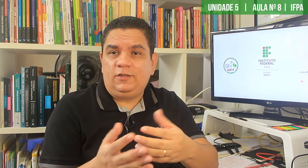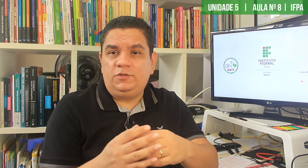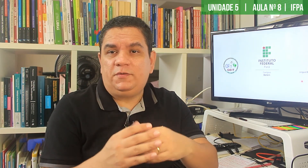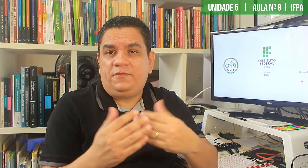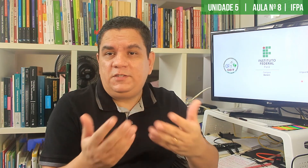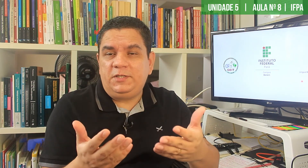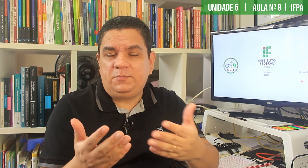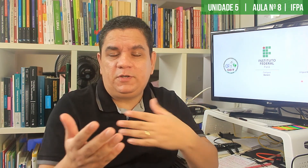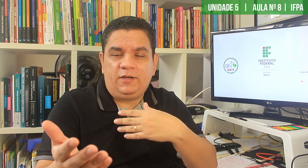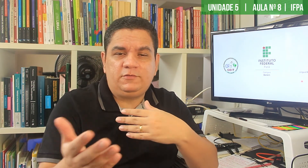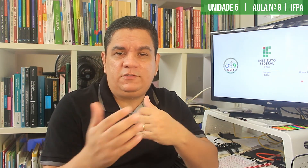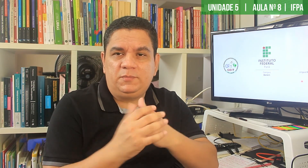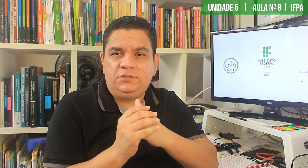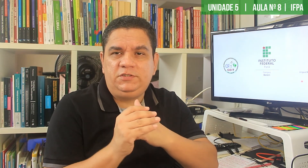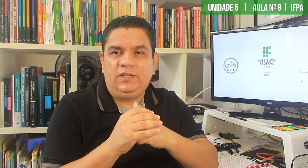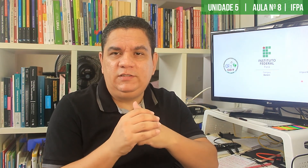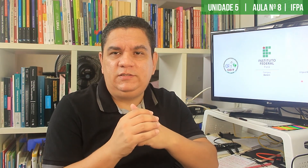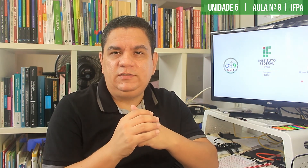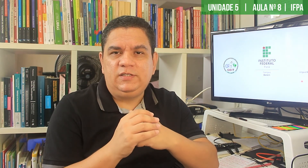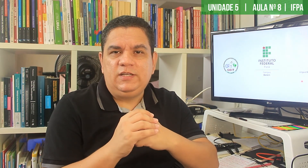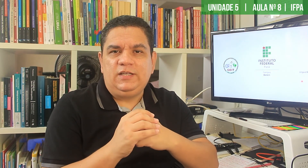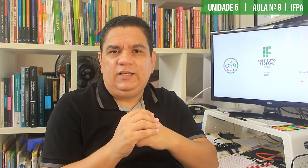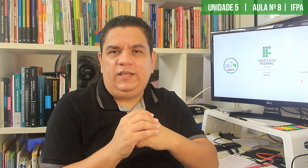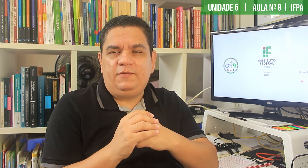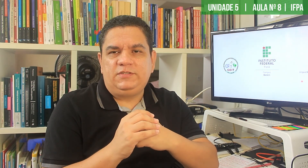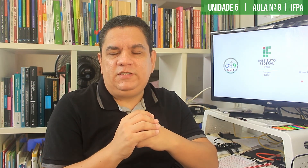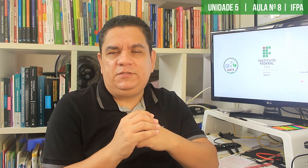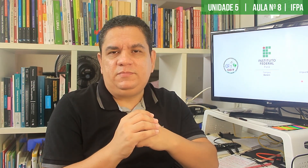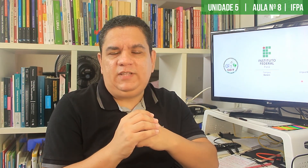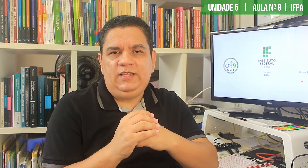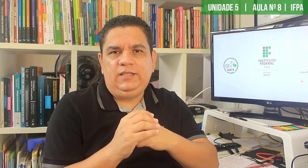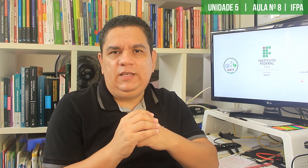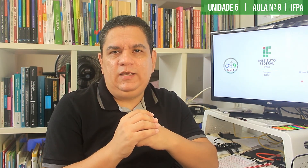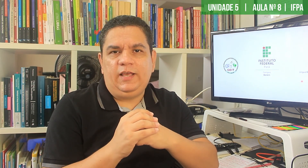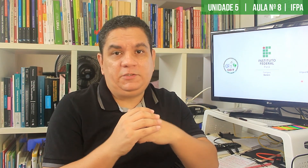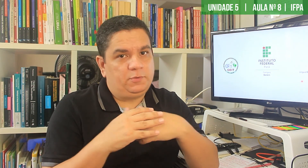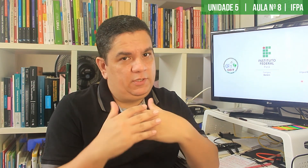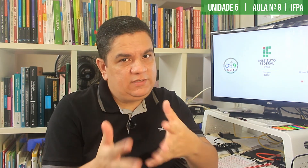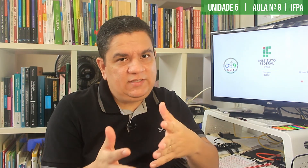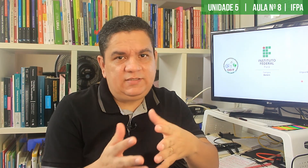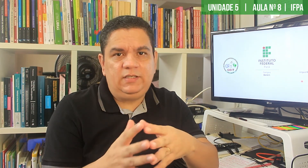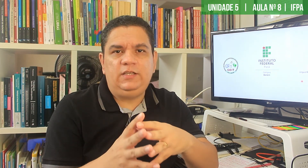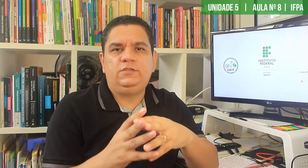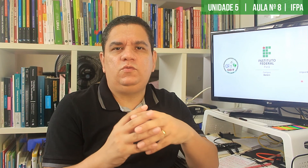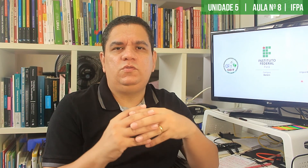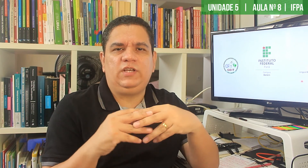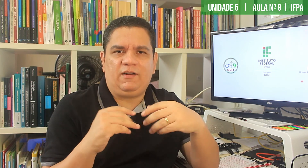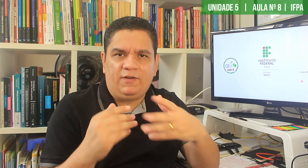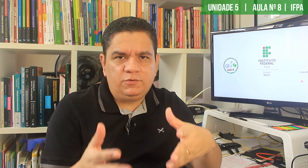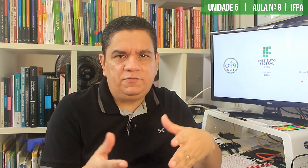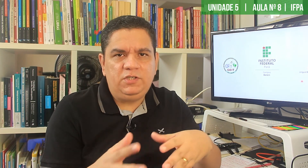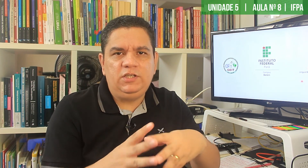digo infelizmente porque nós estamos distantes. E aí vocês têm que responder os exercícios, gravar os